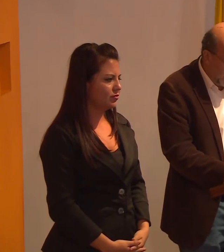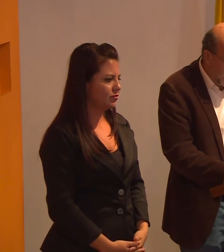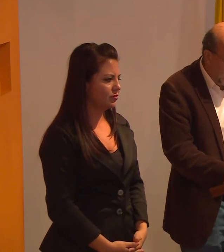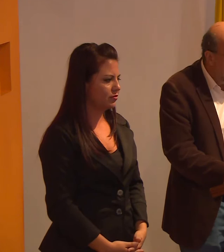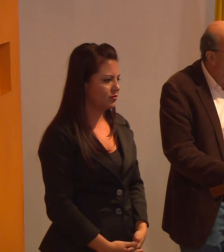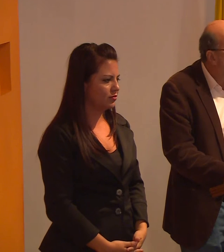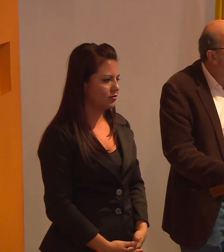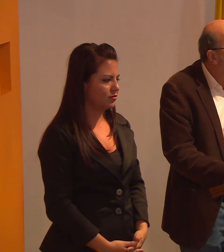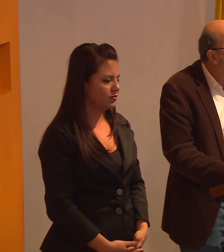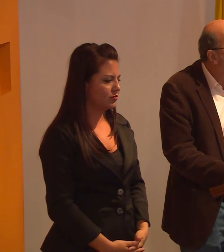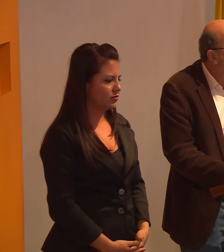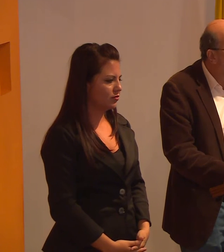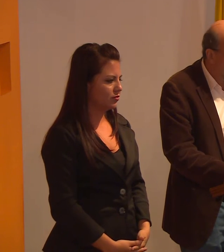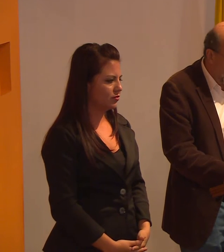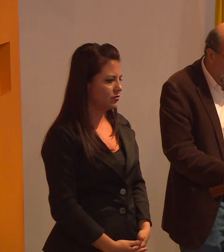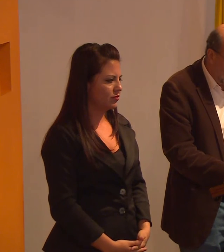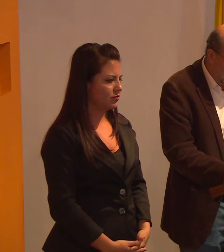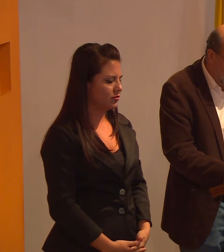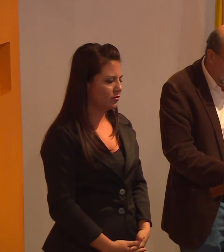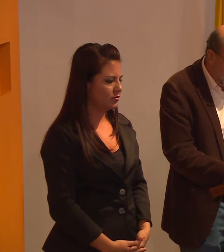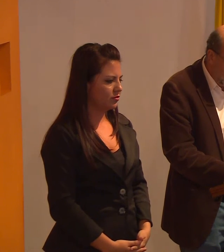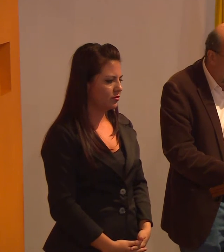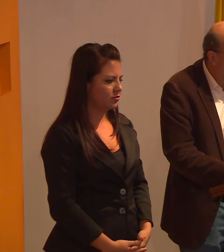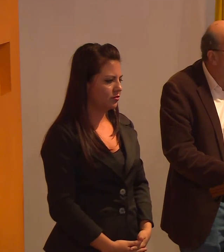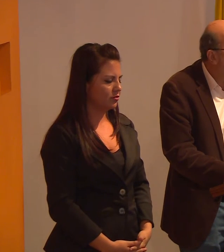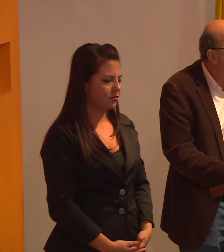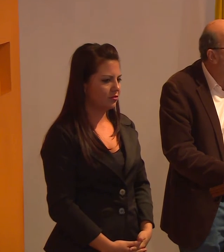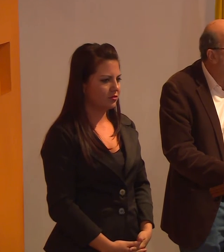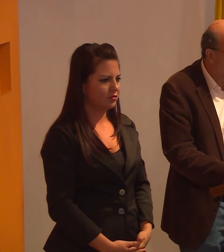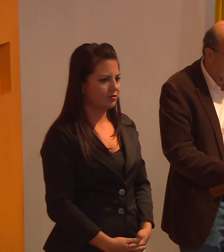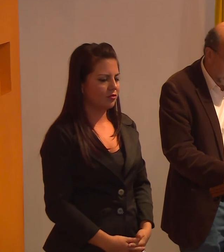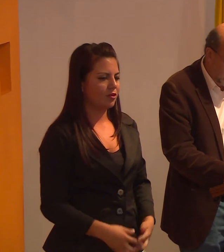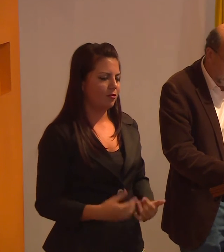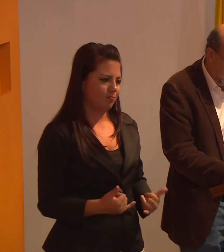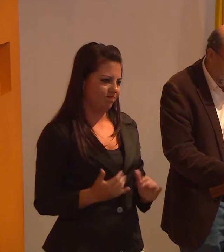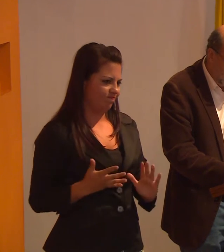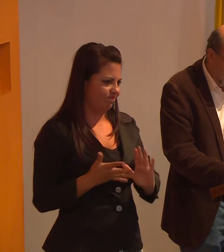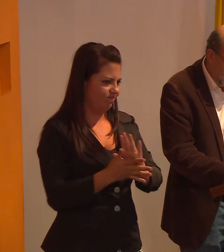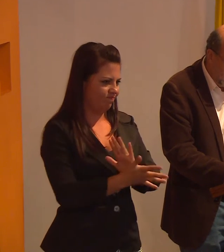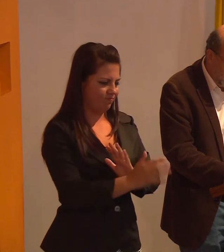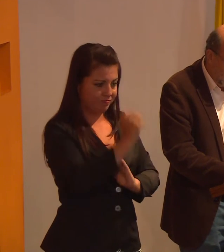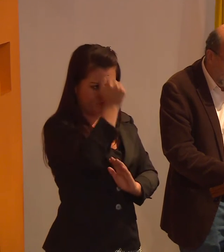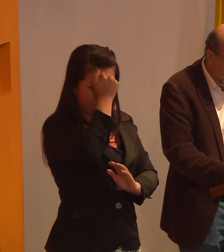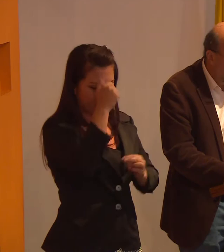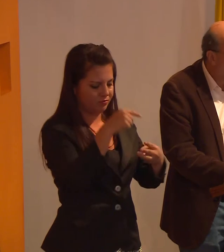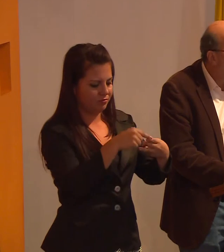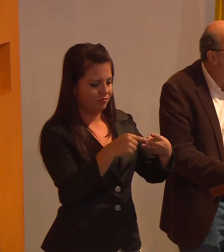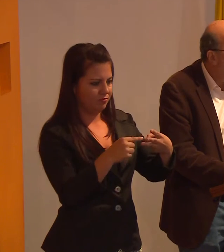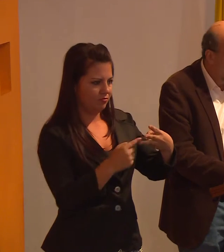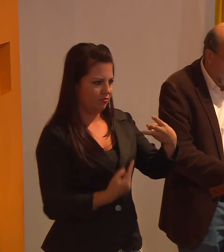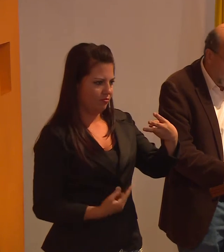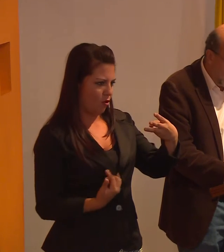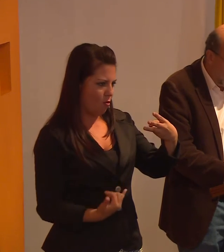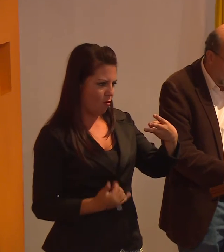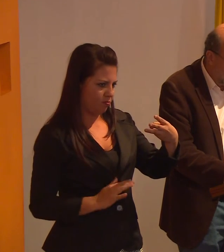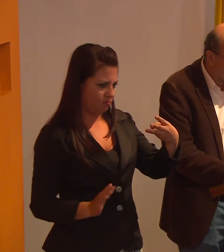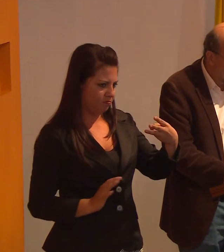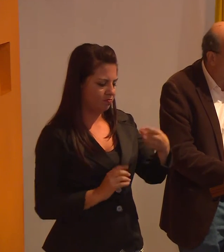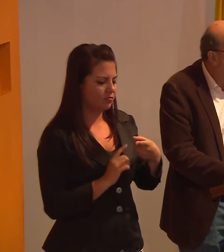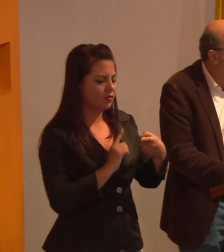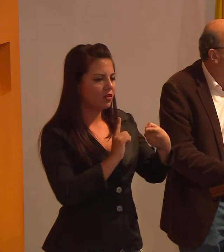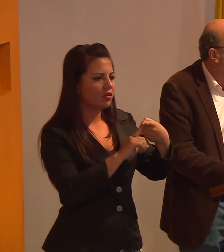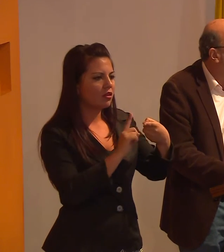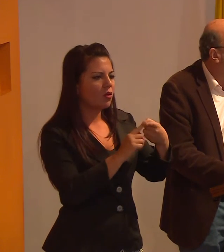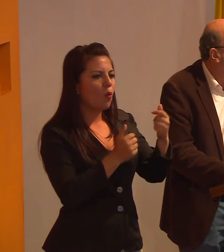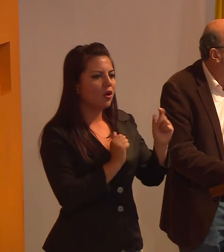Enunciaré tres aspectos el día de hoy. Uno, logros